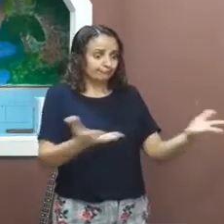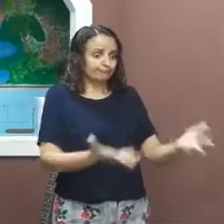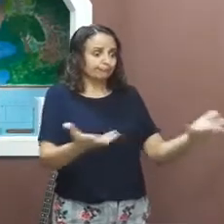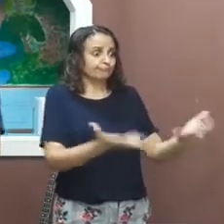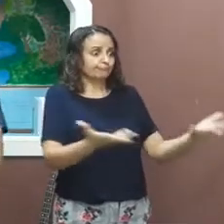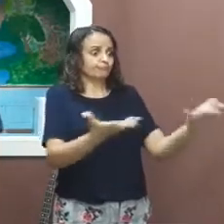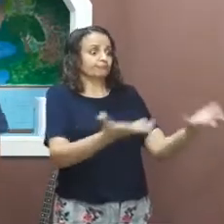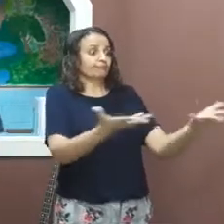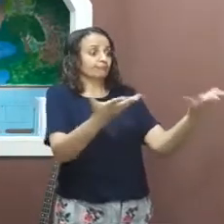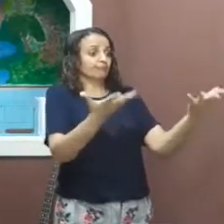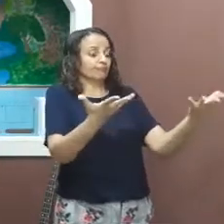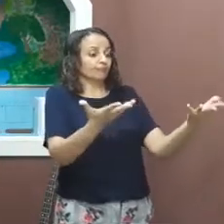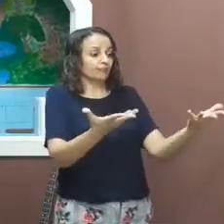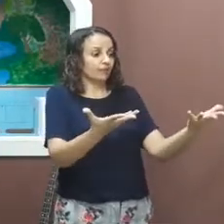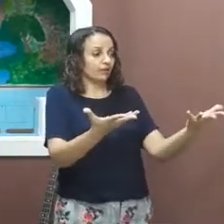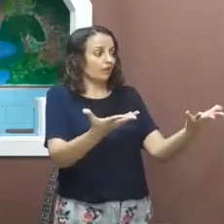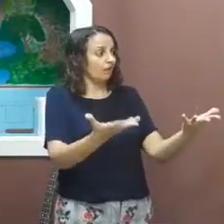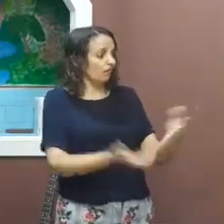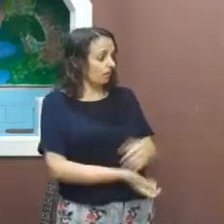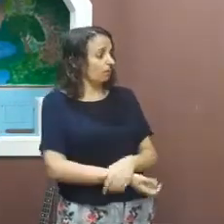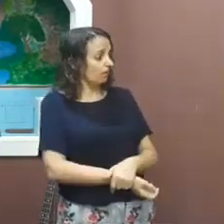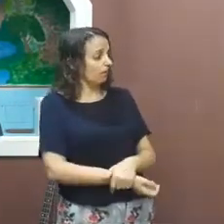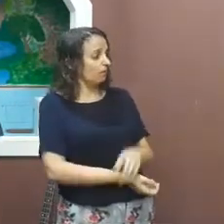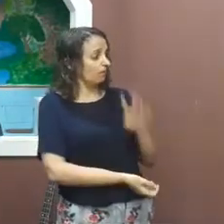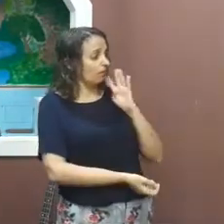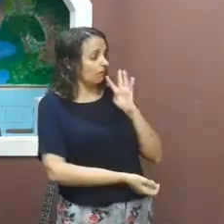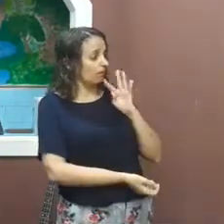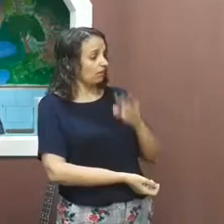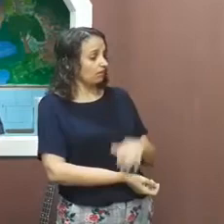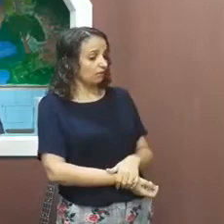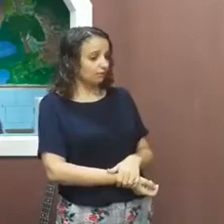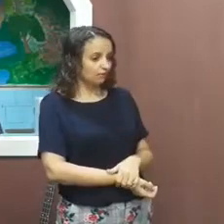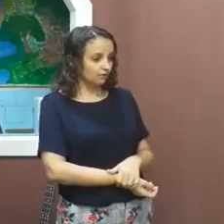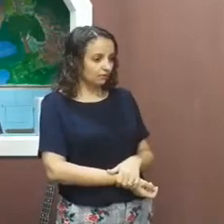de estímulo, para ele falar assim: é legal.